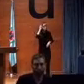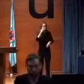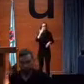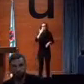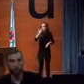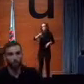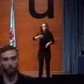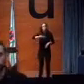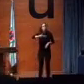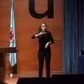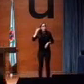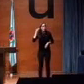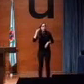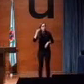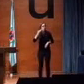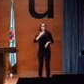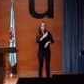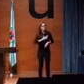orgullo, es un placer